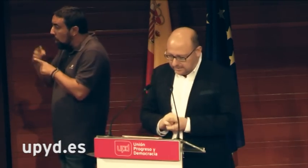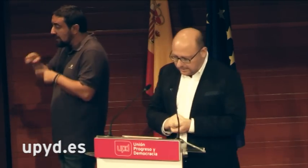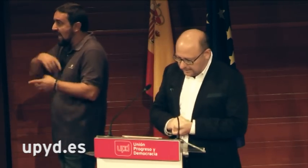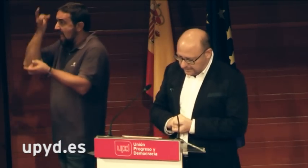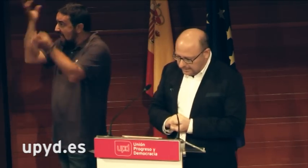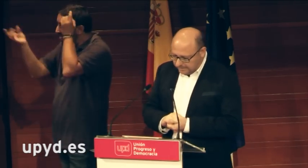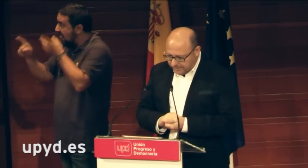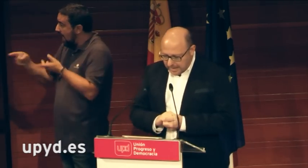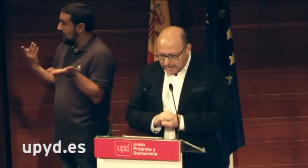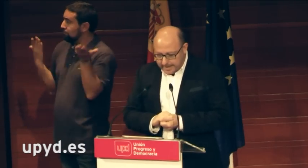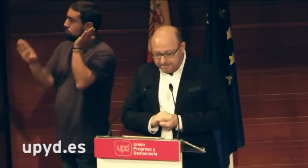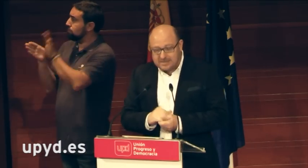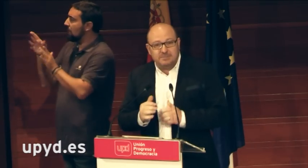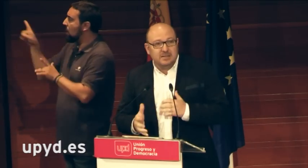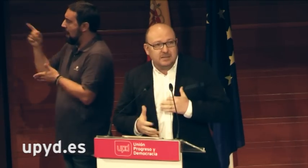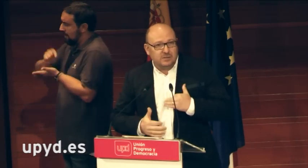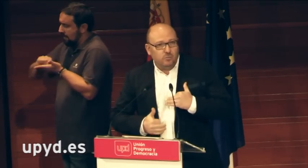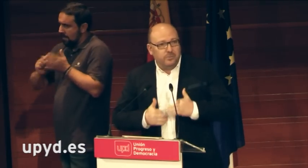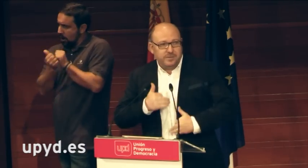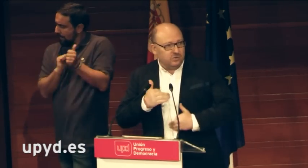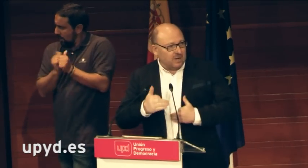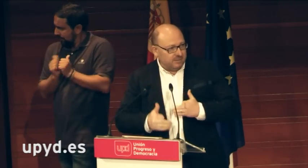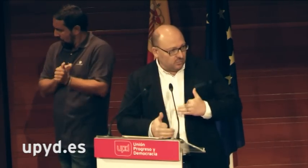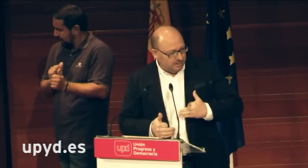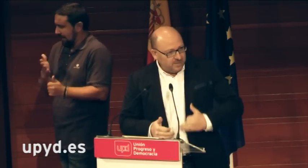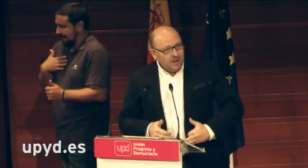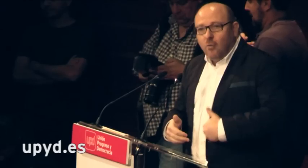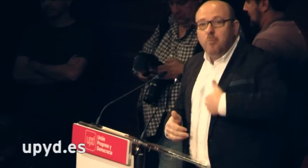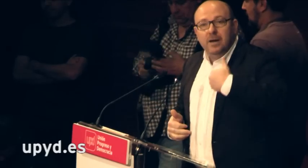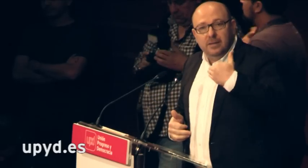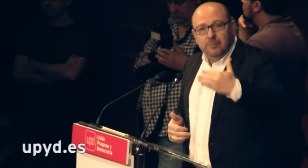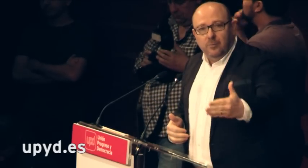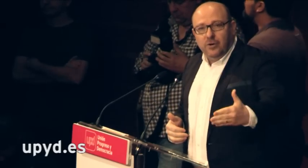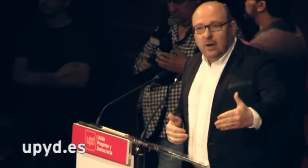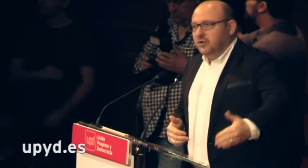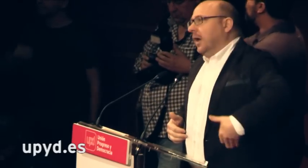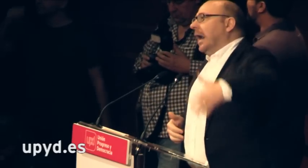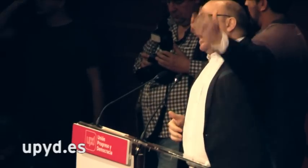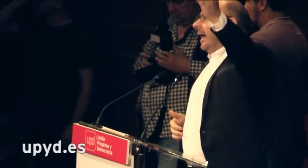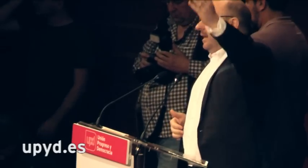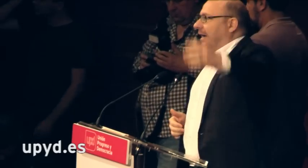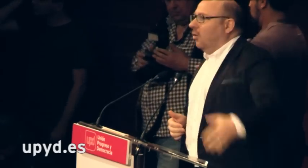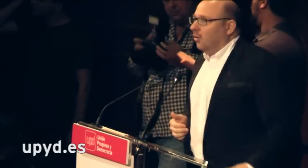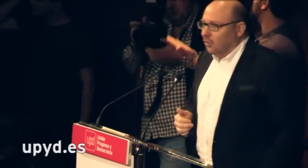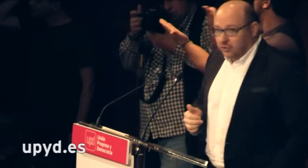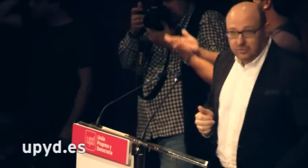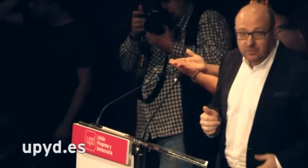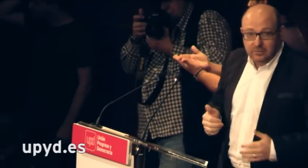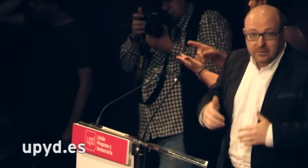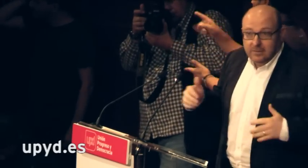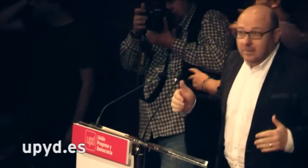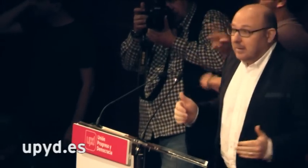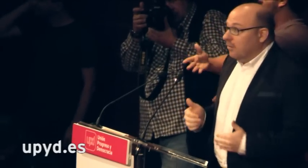de las ideas que aquí se dicen. Ya sabéis que este es un proceso habitual. UPyD propone algo, se dice ¡hala, demagogos!,